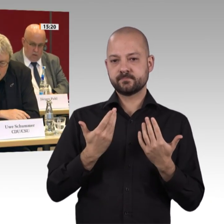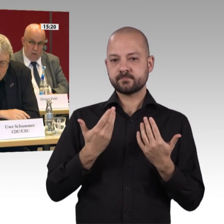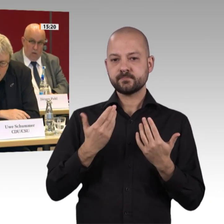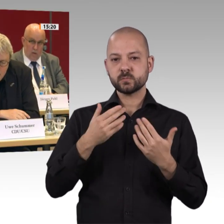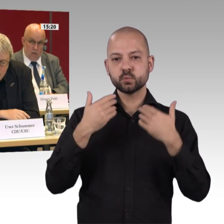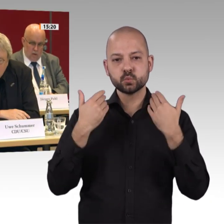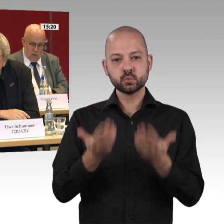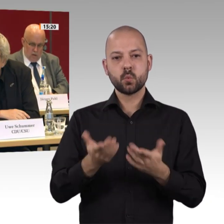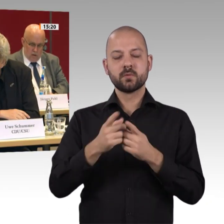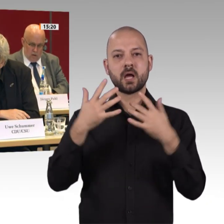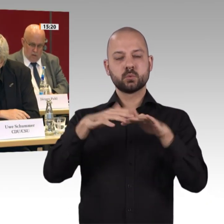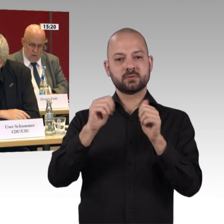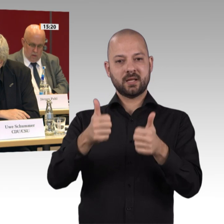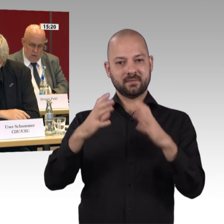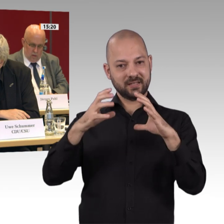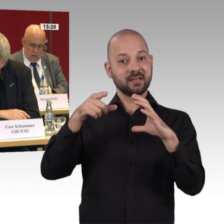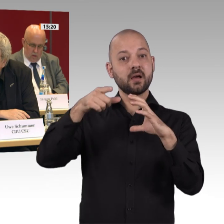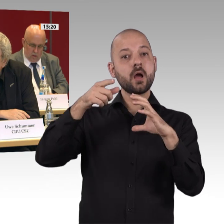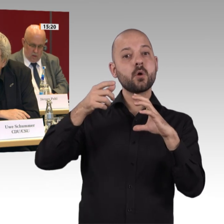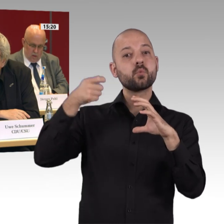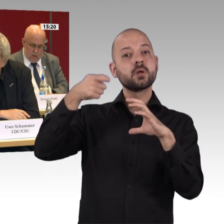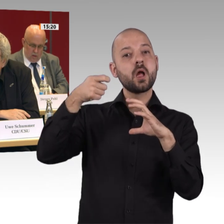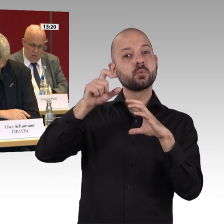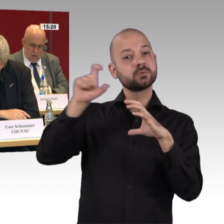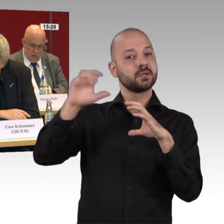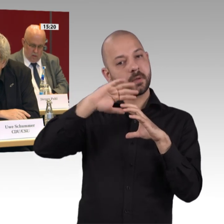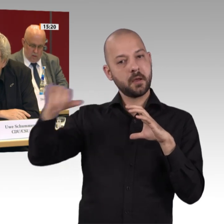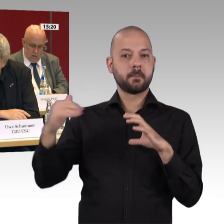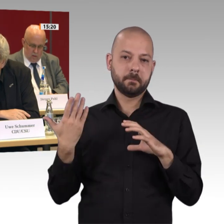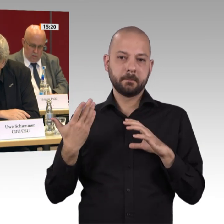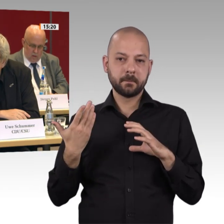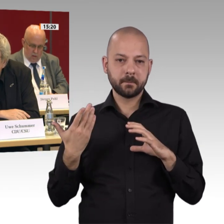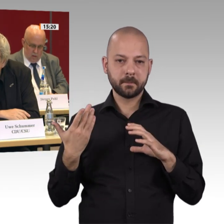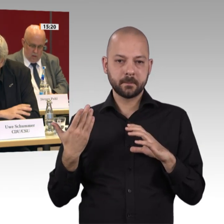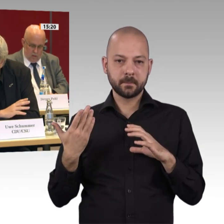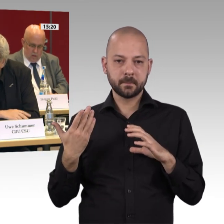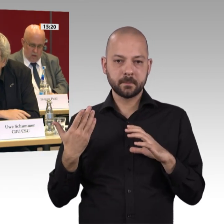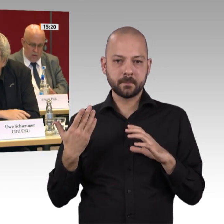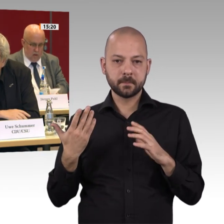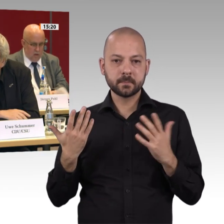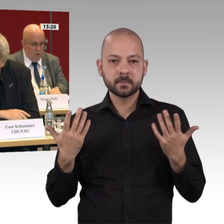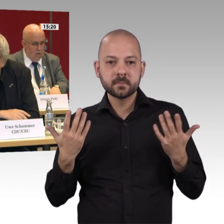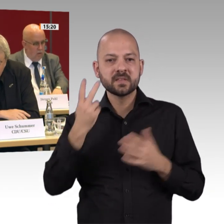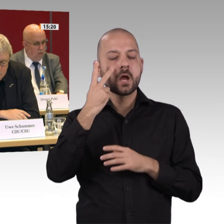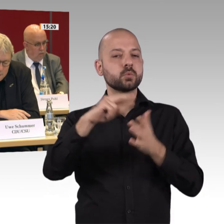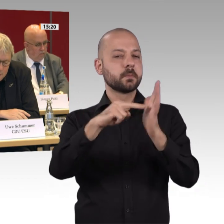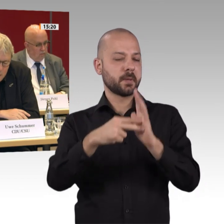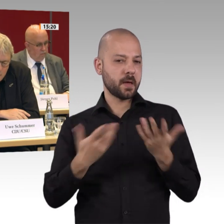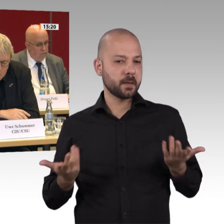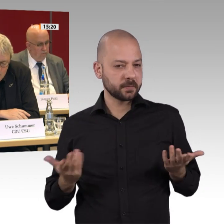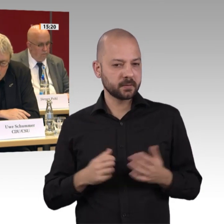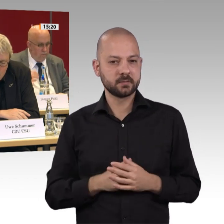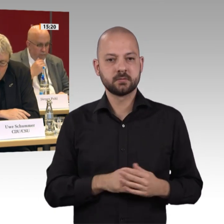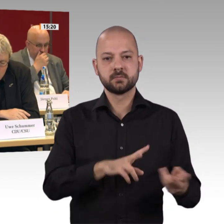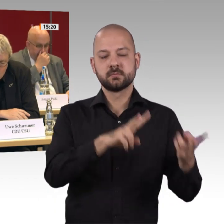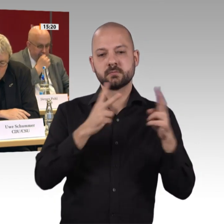auch die Wahlfreiheit stärken, dahingehend, dass nach der Schule mehr Optionen vorhanden sind. Also auch Inklusionsbetriebe und